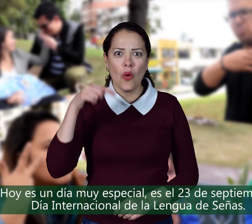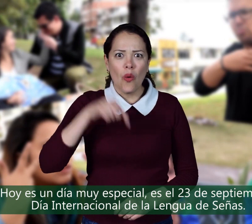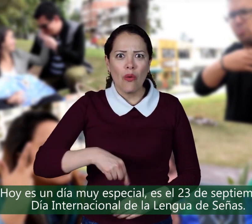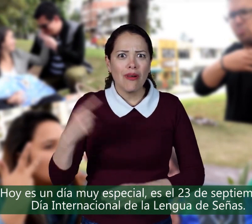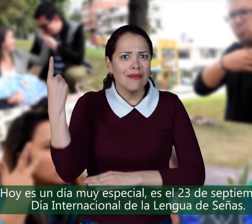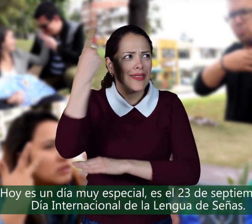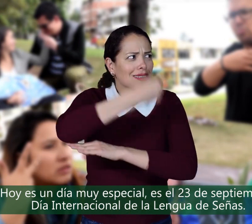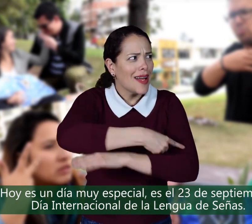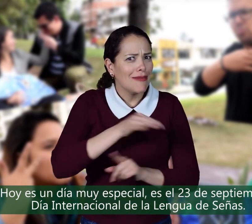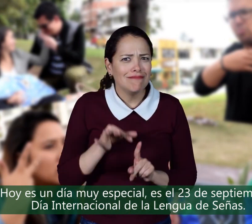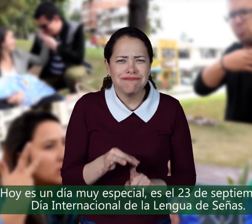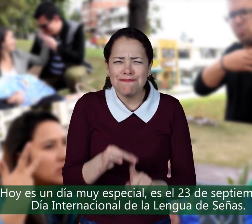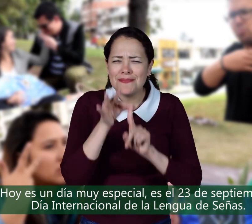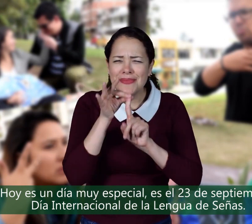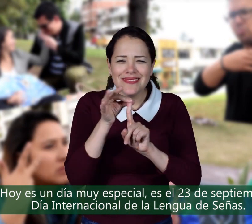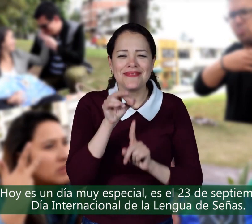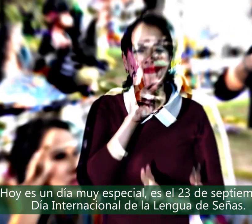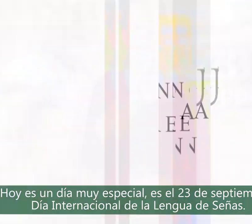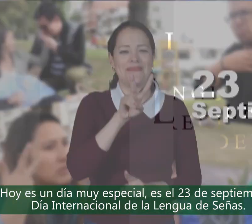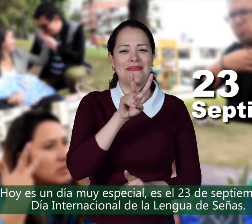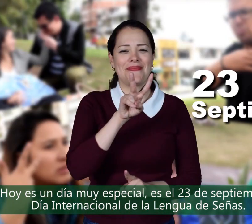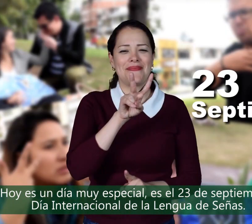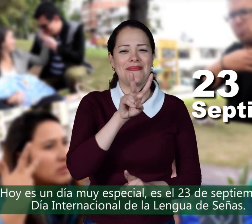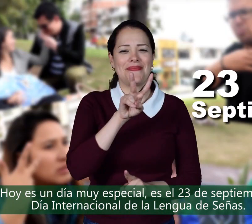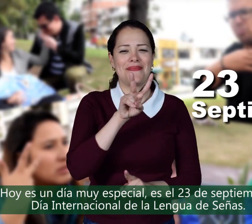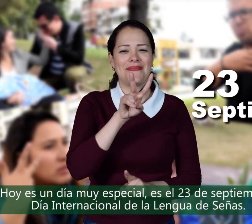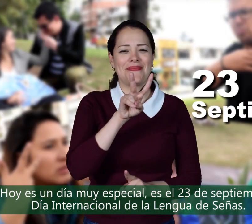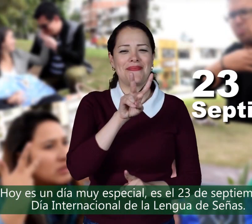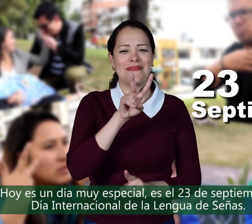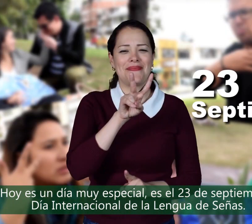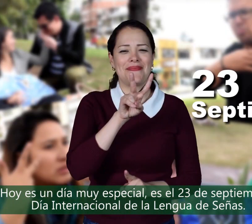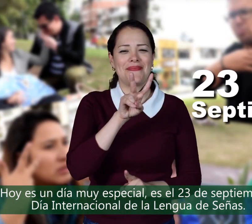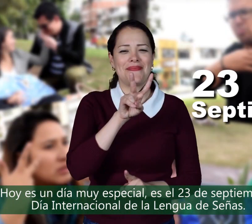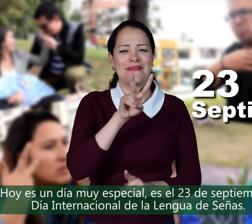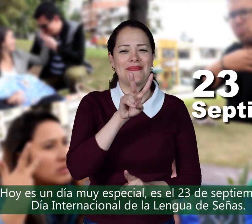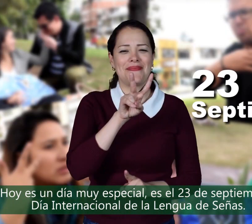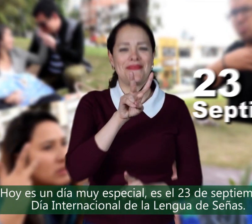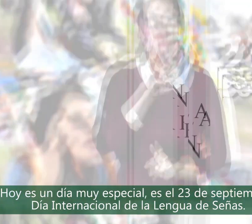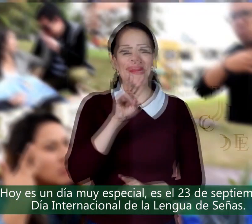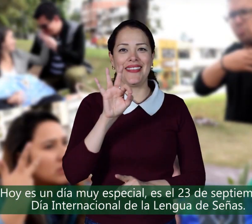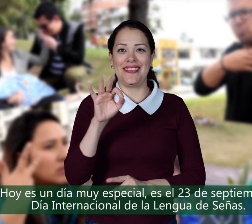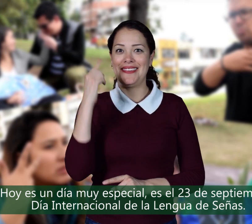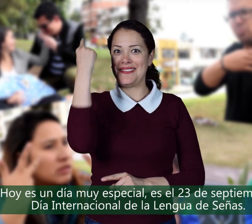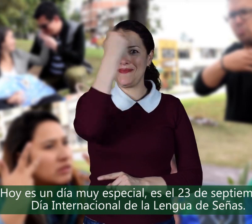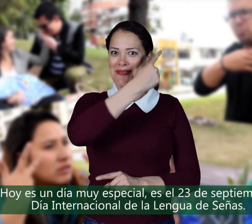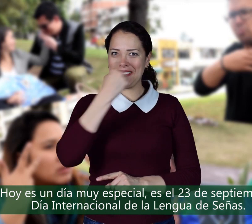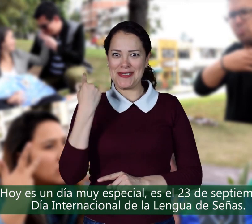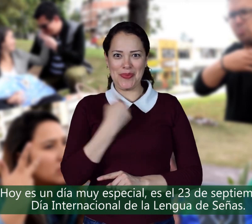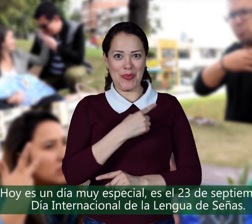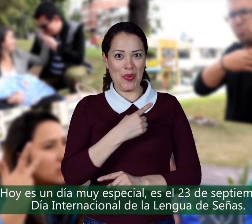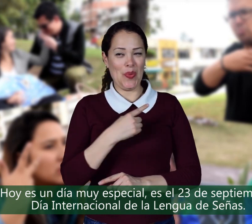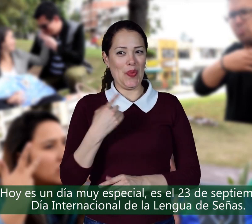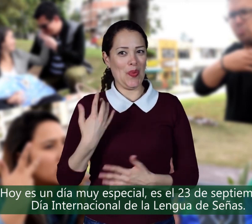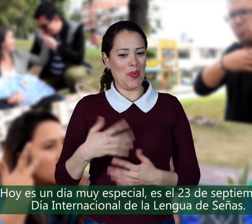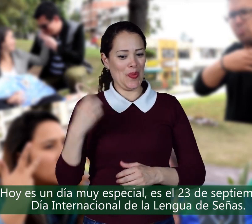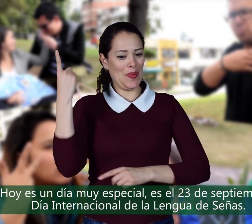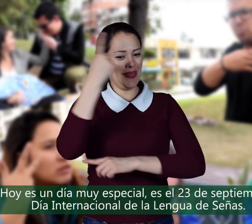Hoy es un día muy especial. Es el 23 de septiembre, Día Internacional de la Lengua de Señas.